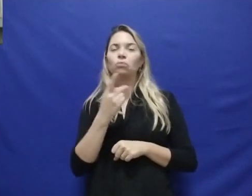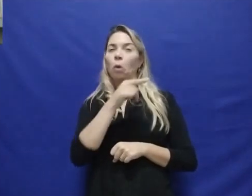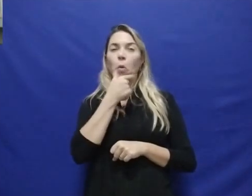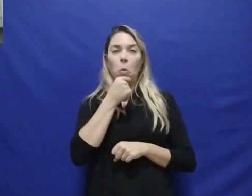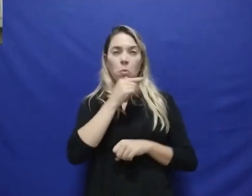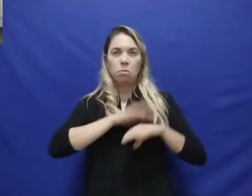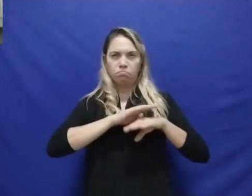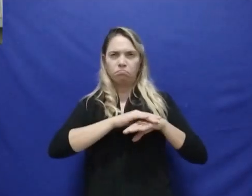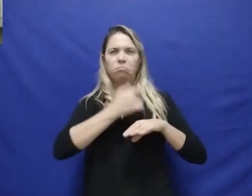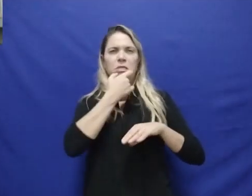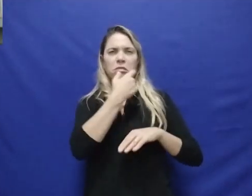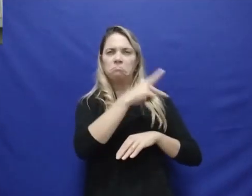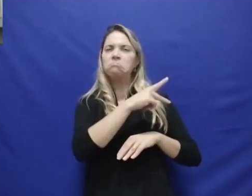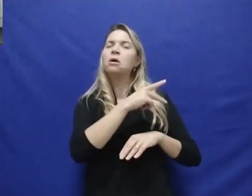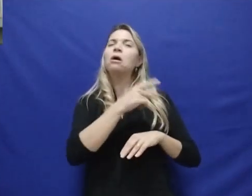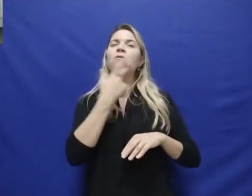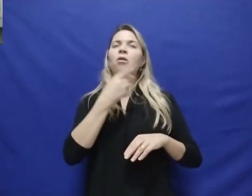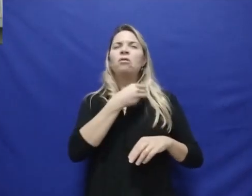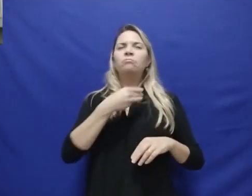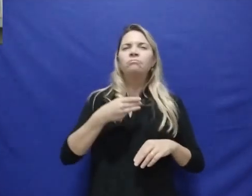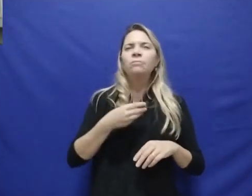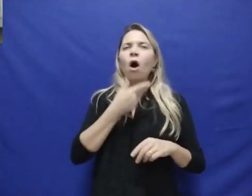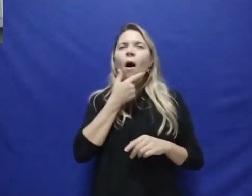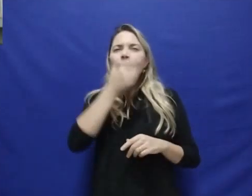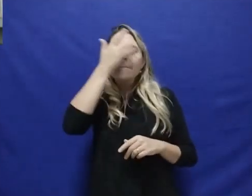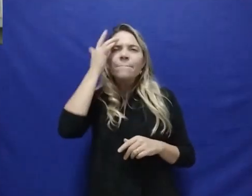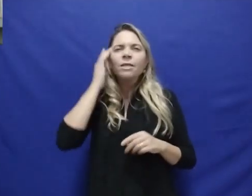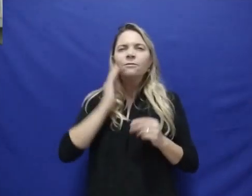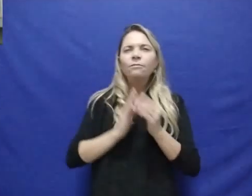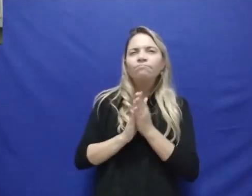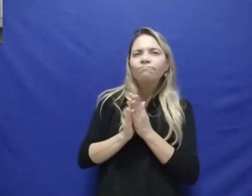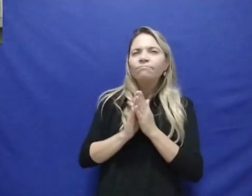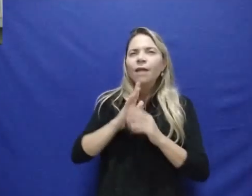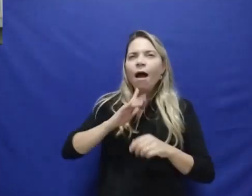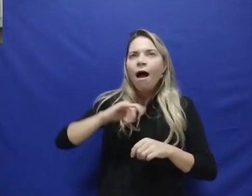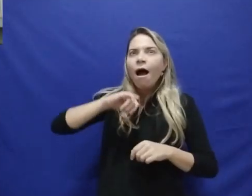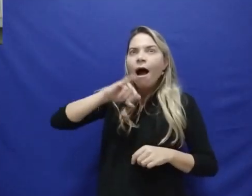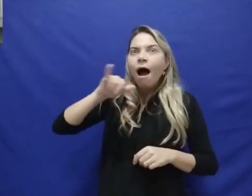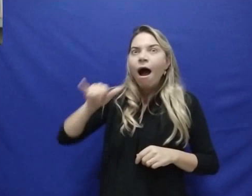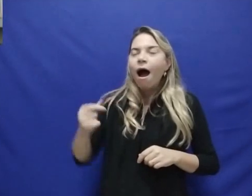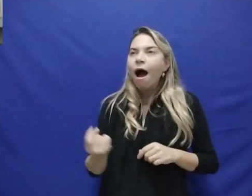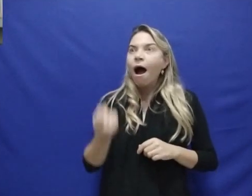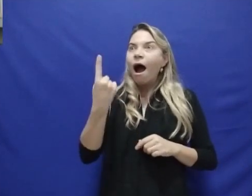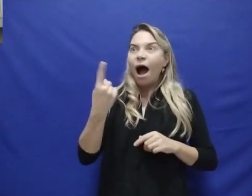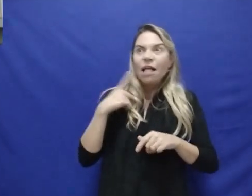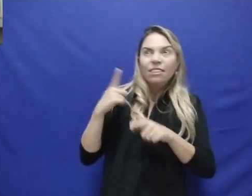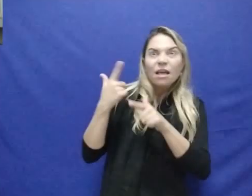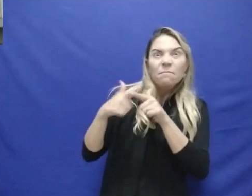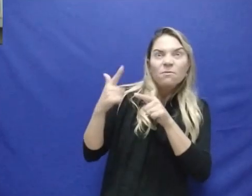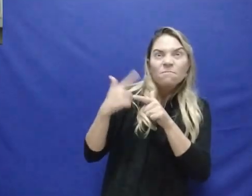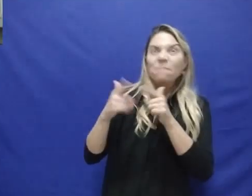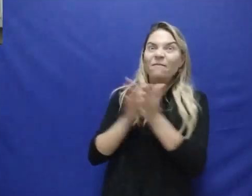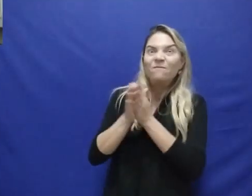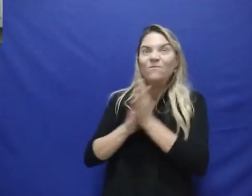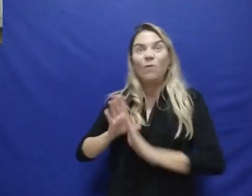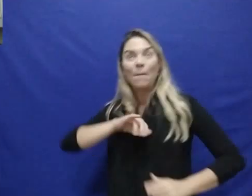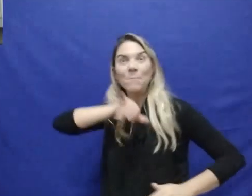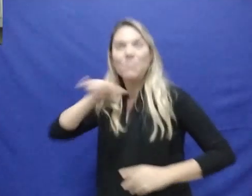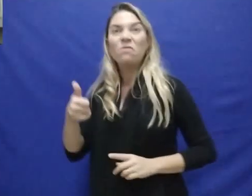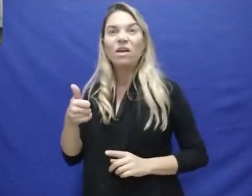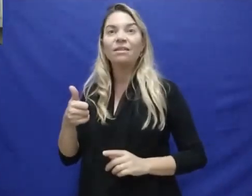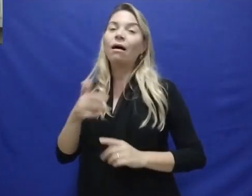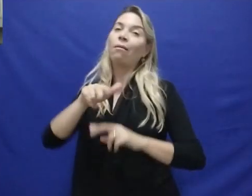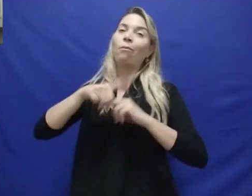otimista vê uma oportunidade em cada calamidade. Um pessimista vê uma calamidade em